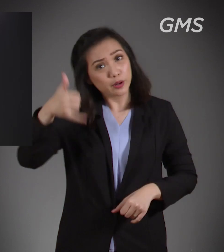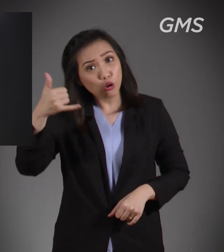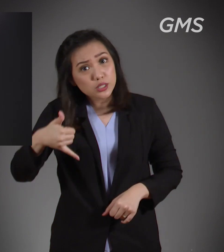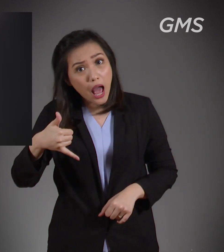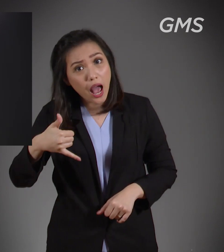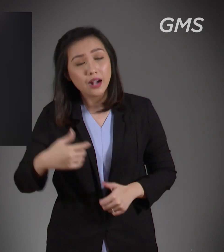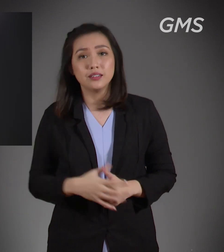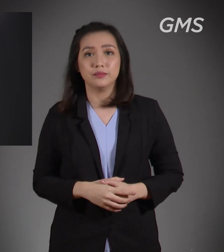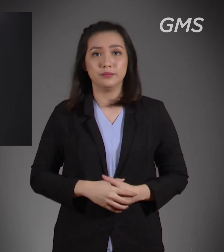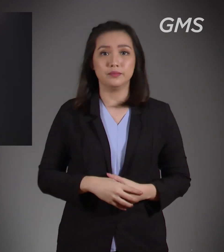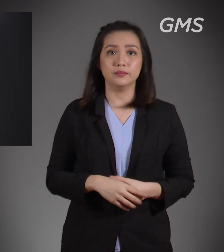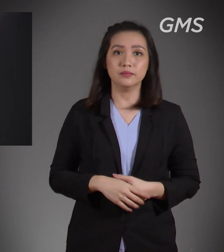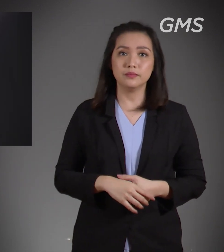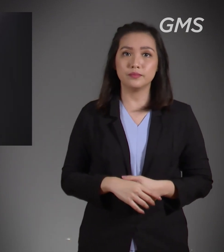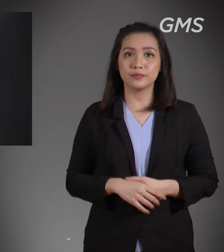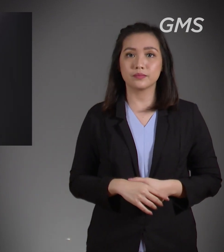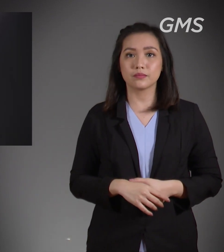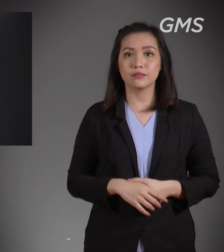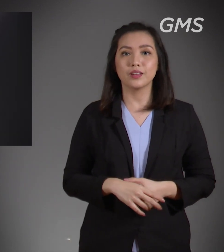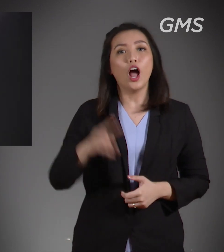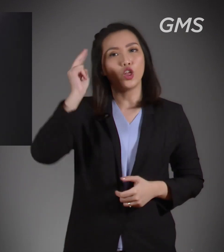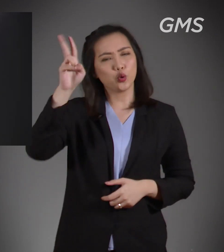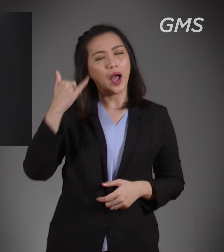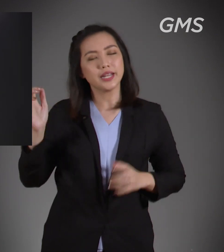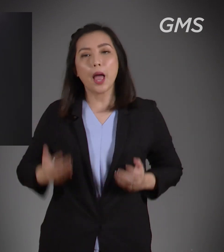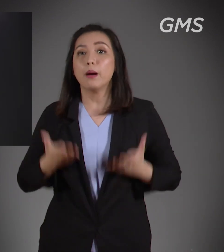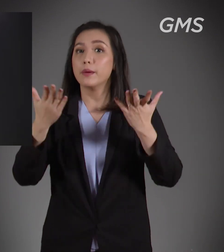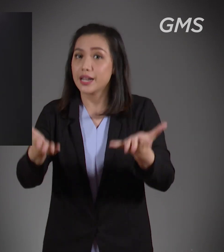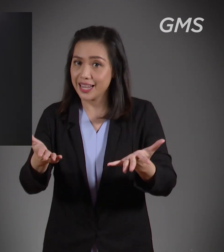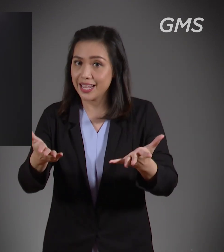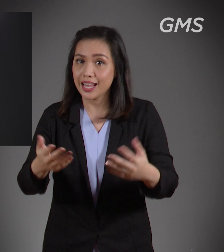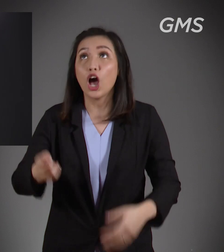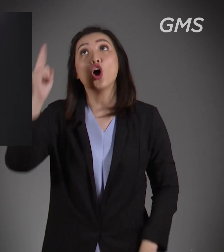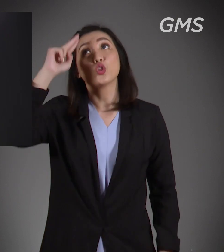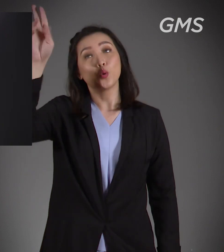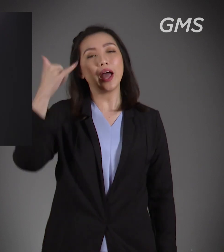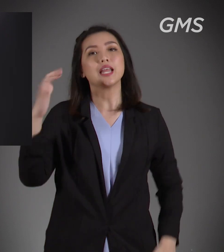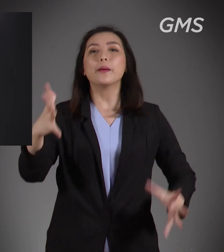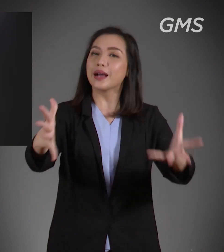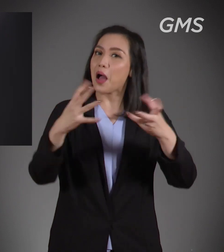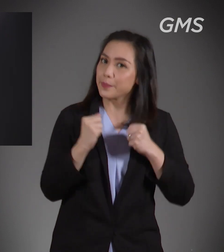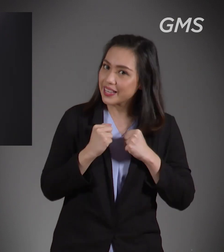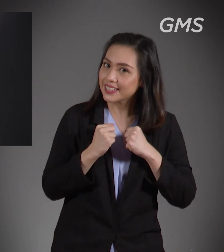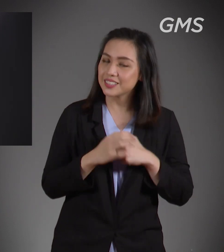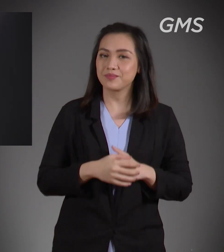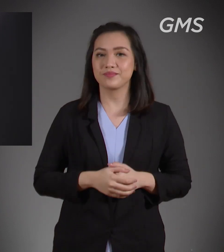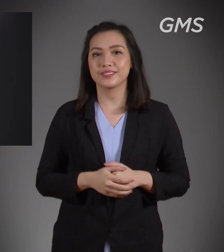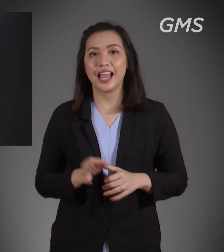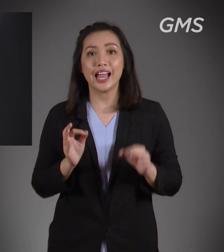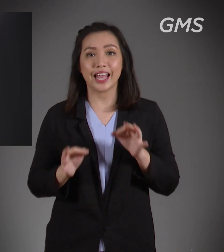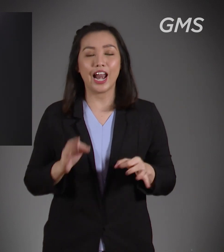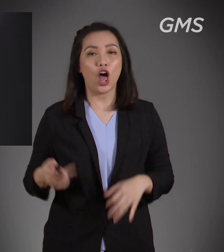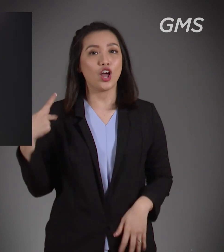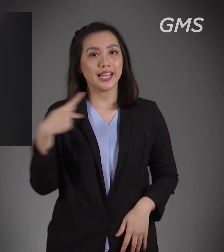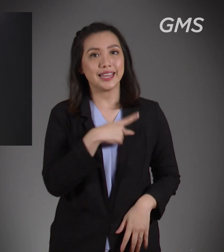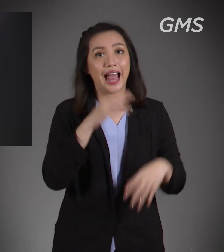sudah. Katakan Tuhan memberi, Tuhan mengambil, terpujilah nama Tuhan, kasih aku kemampuan untuk bisa melihat maksud-maksudmu. Tapi kalau kita memang layak menerimanya, apalagi kita